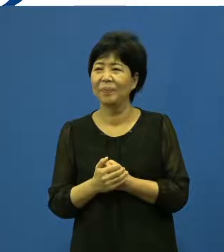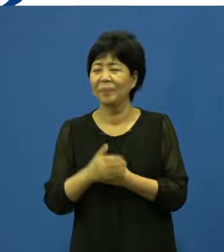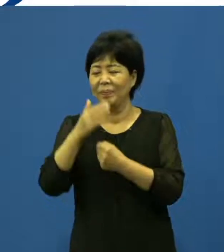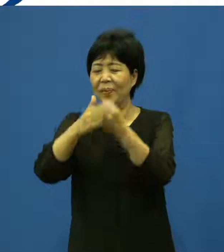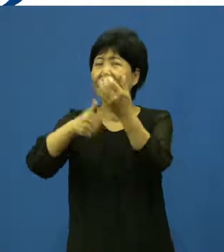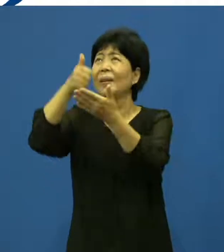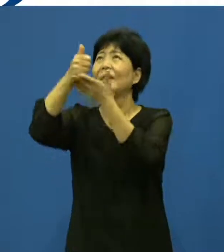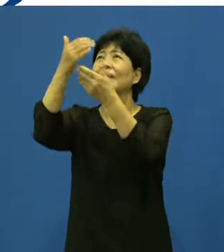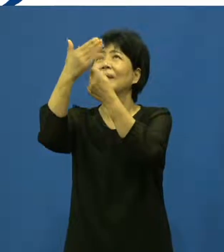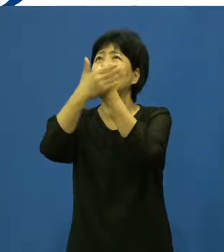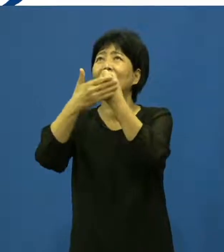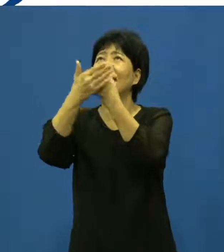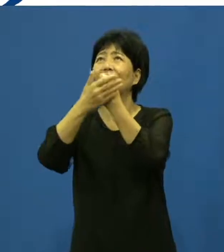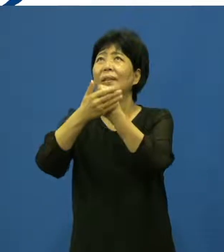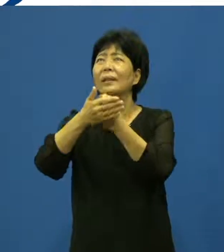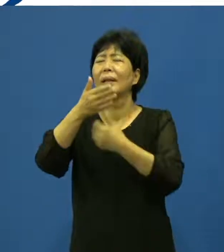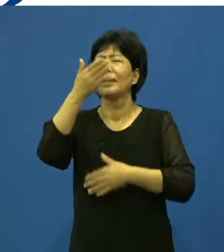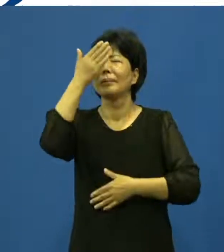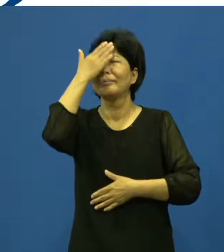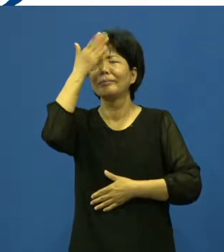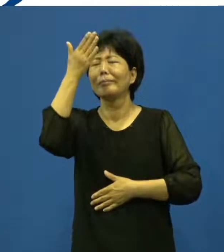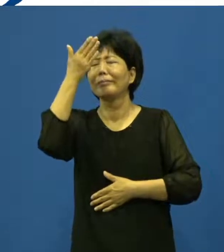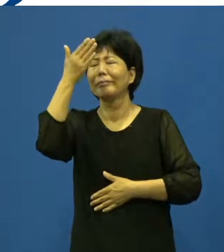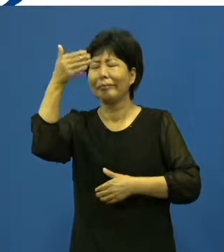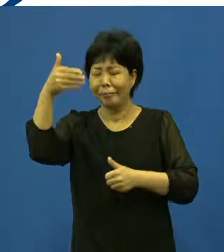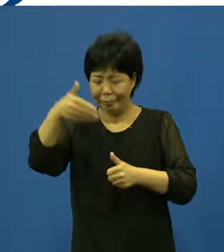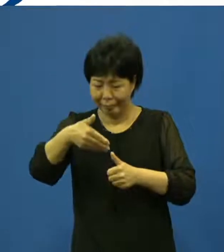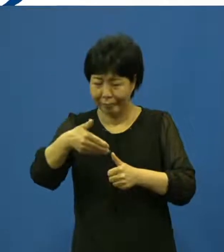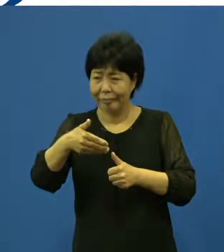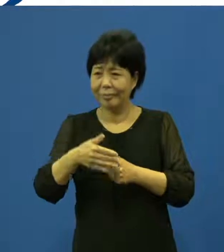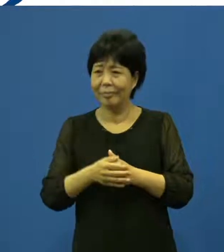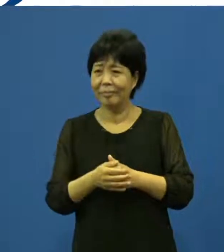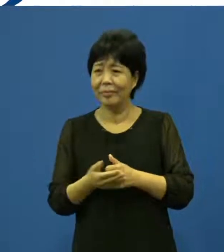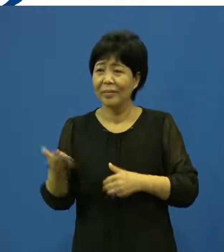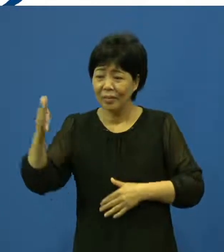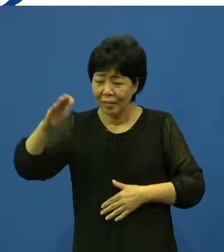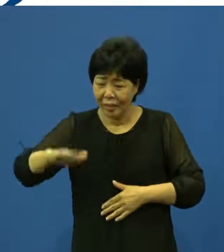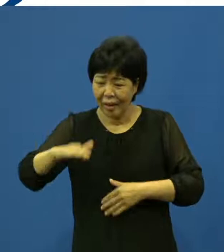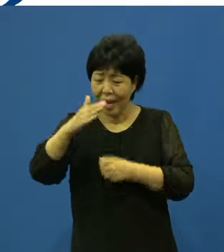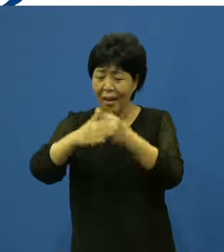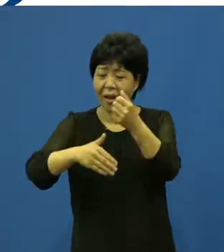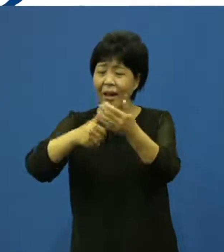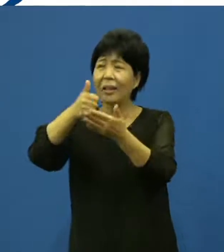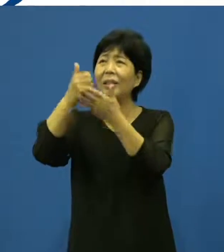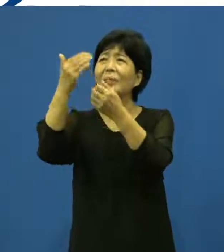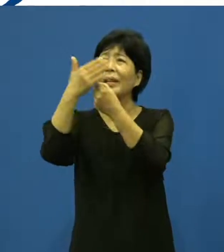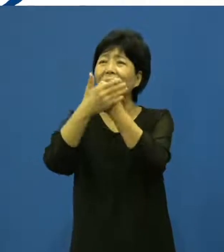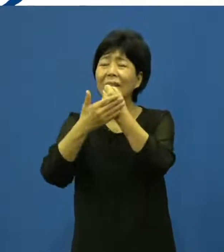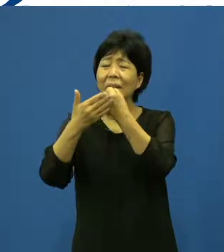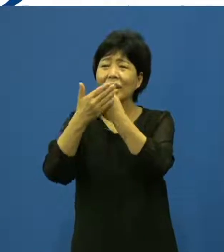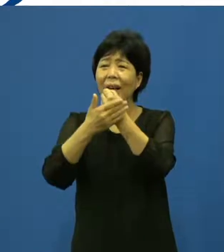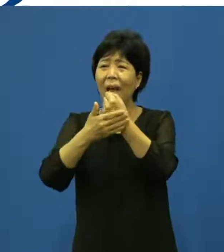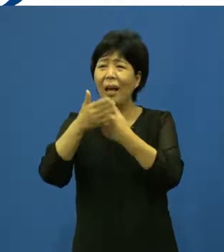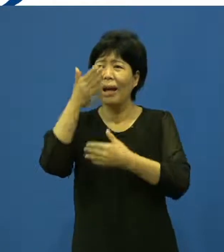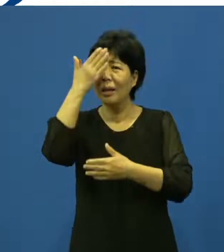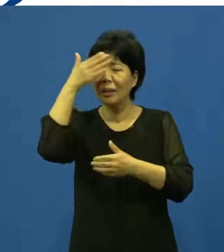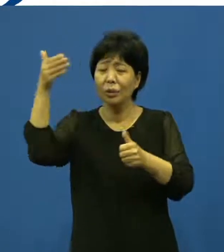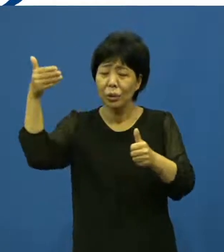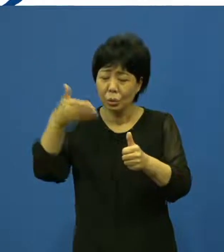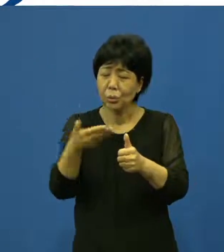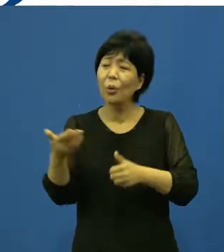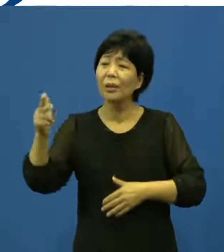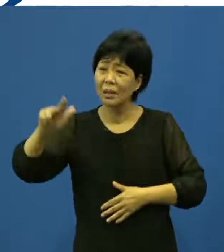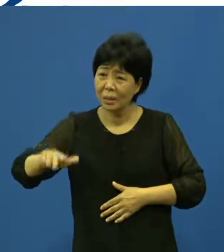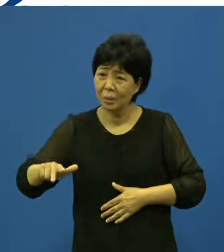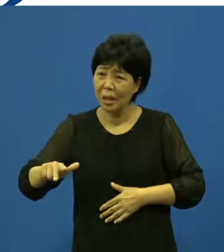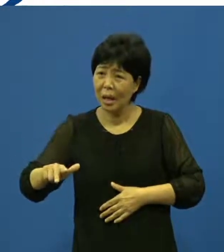하나님의 은혜는 우리에게 값없이 거저 주어졌습니다. 그러나 여러분, 하나님의 은혜가 우리에게는 값없이 주어졌지만 하나님의 편에서는